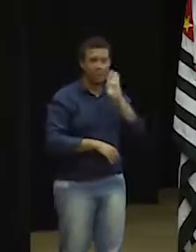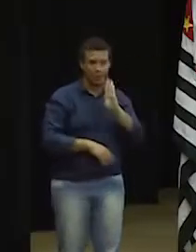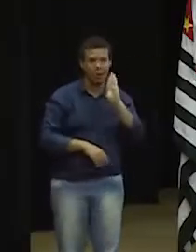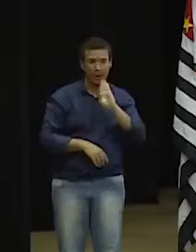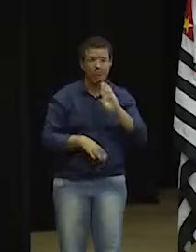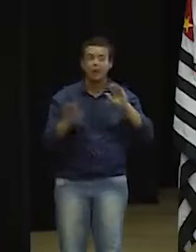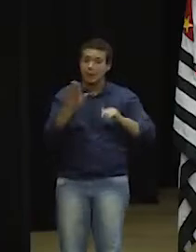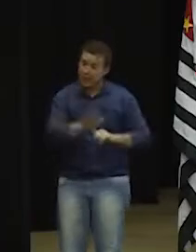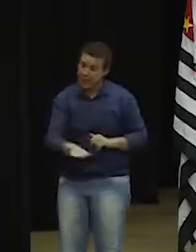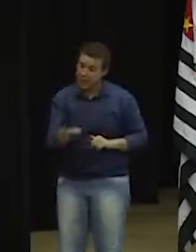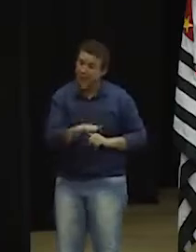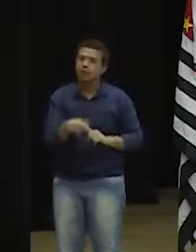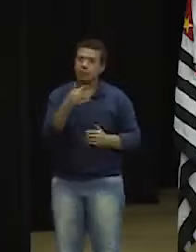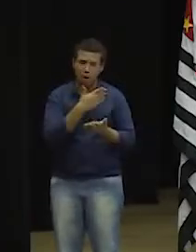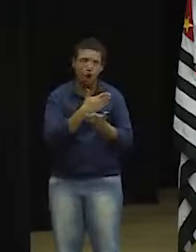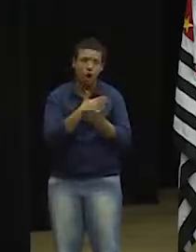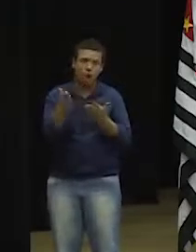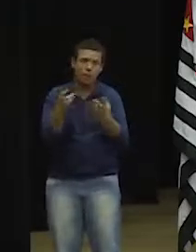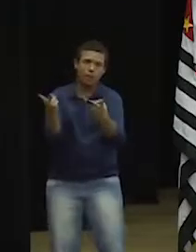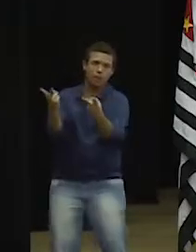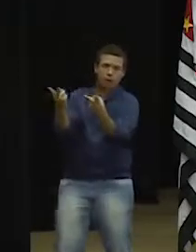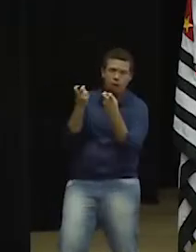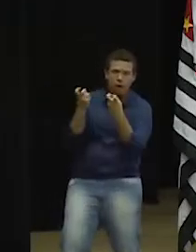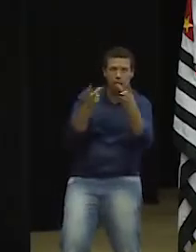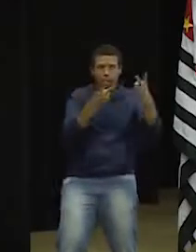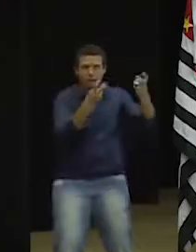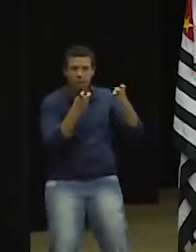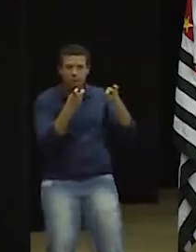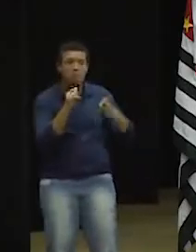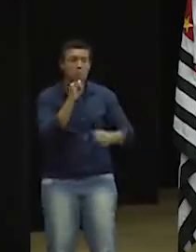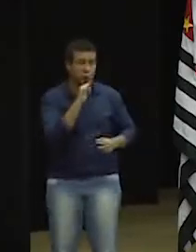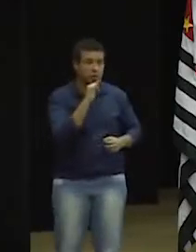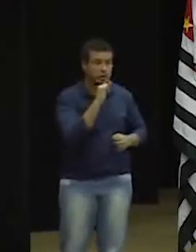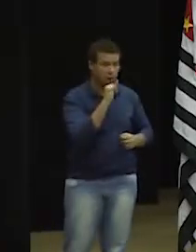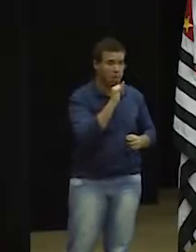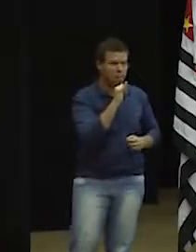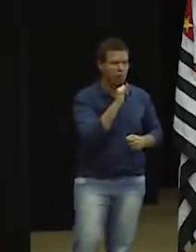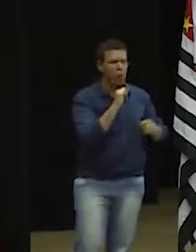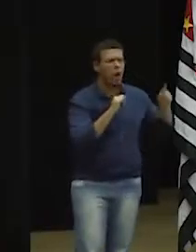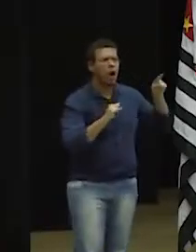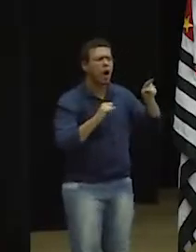Esse é um exemplo muito interessante. As crianças começaram a perceber, por exemplo,